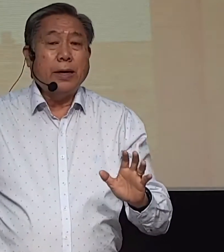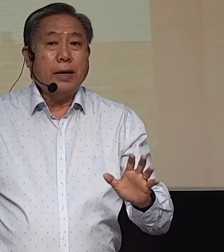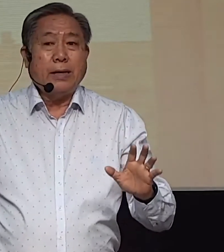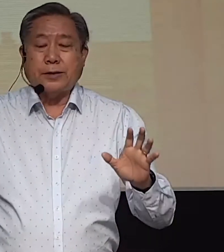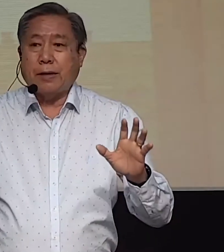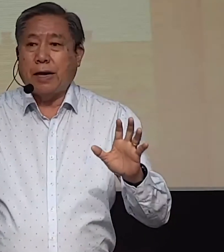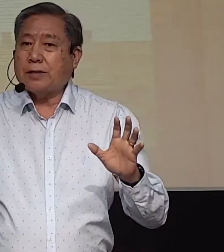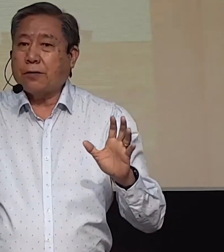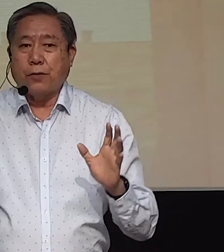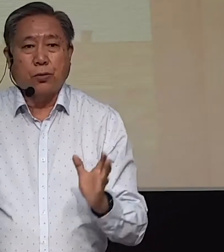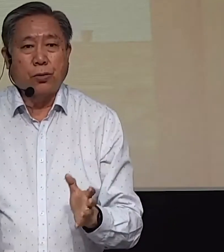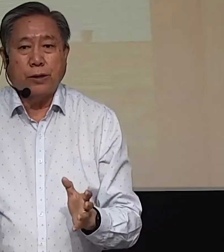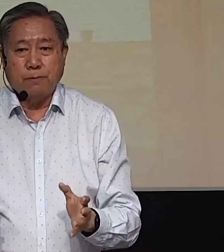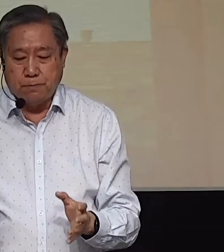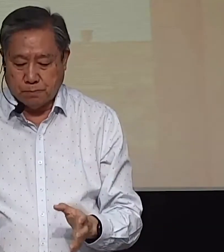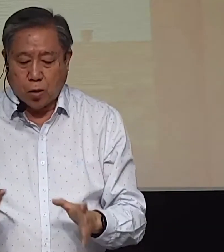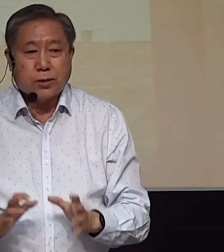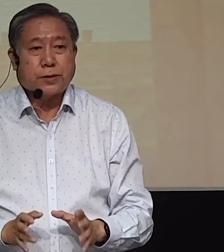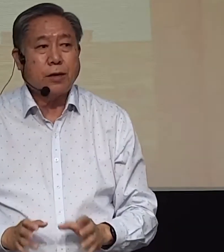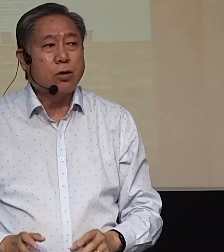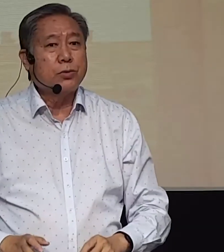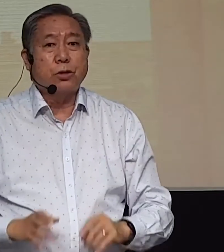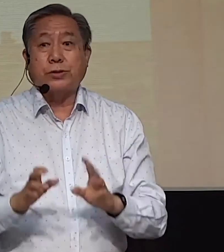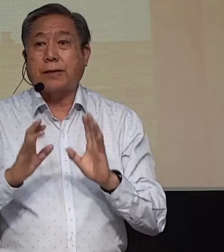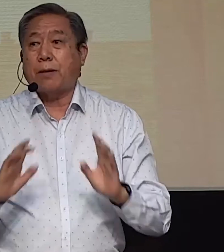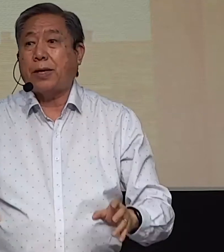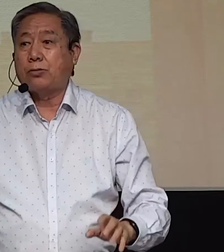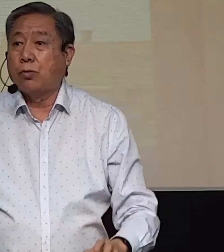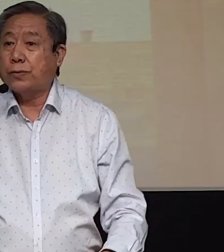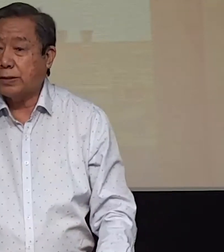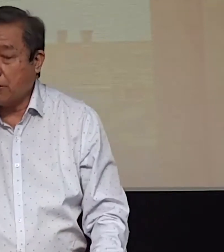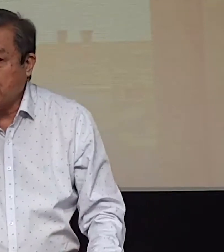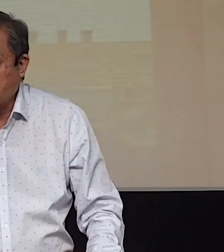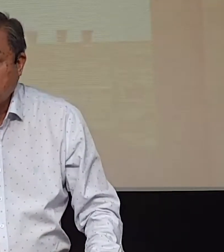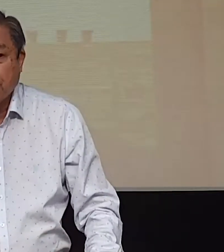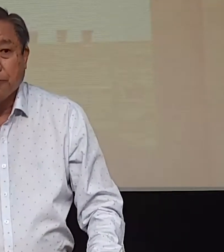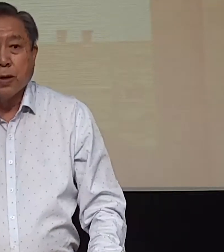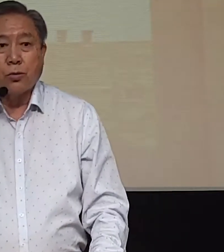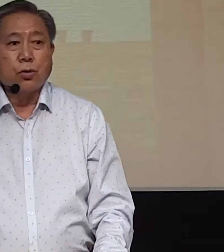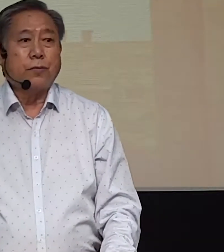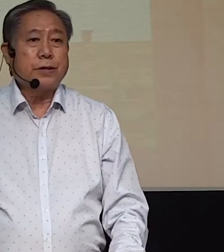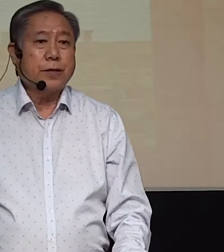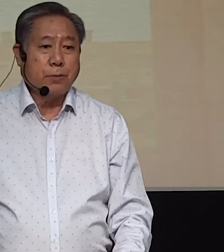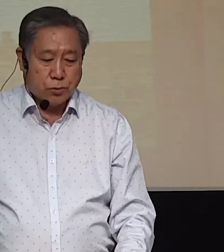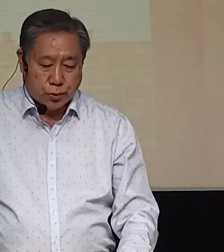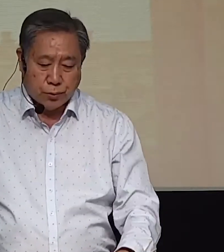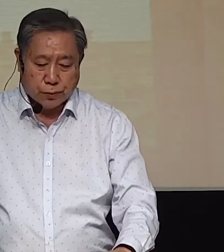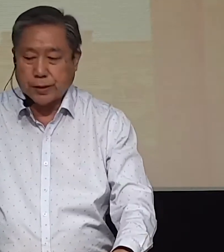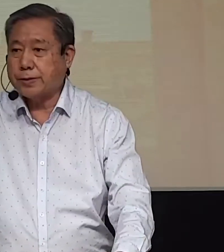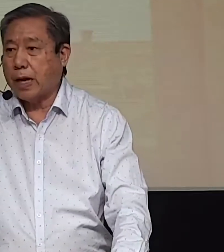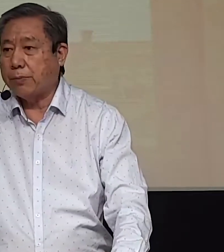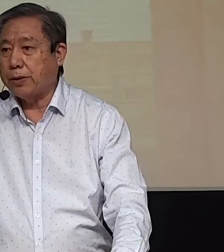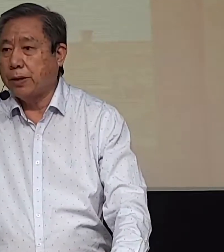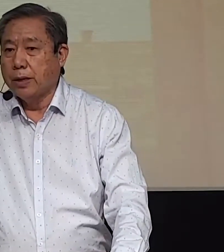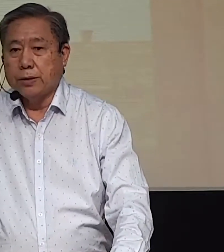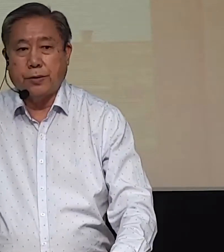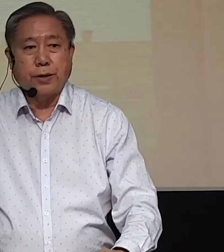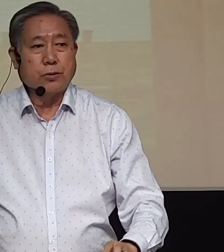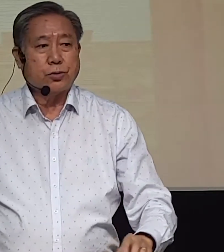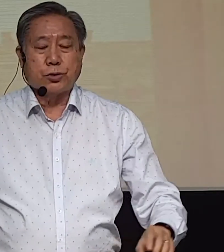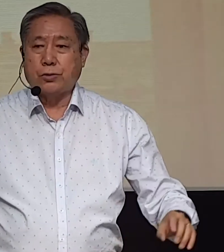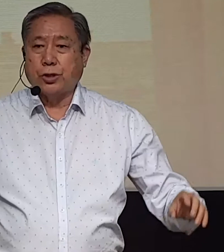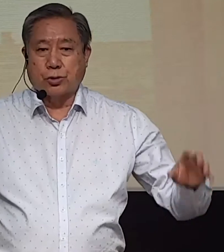então essa figura mostra como Deus quer trabalhar no Novo Testamento. No Novo Testamento, vocês sabem